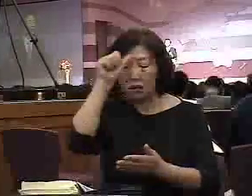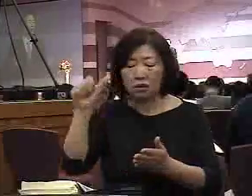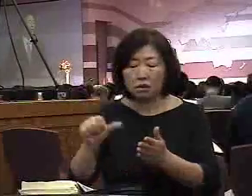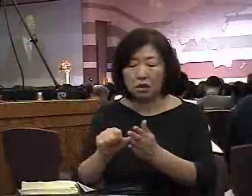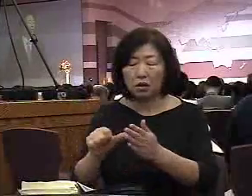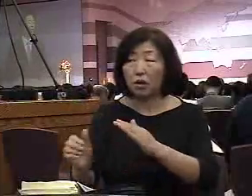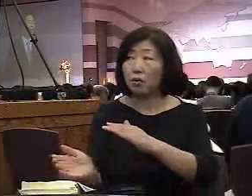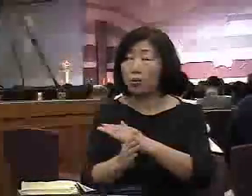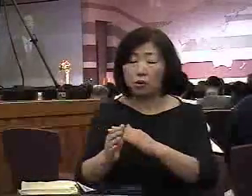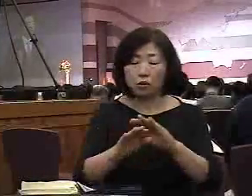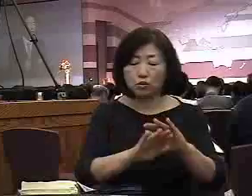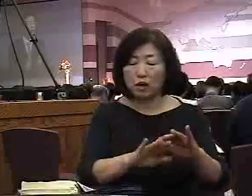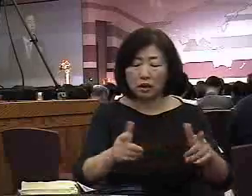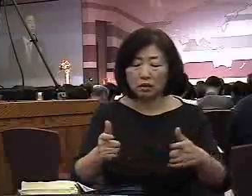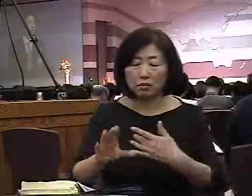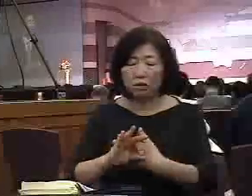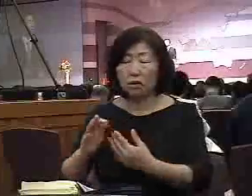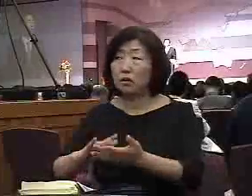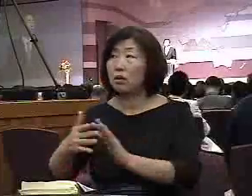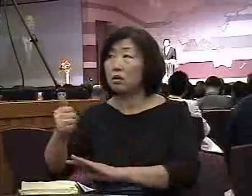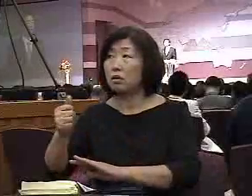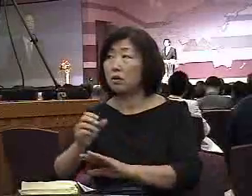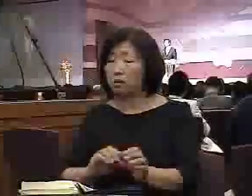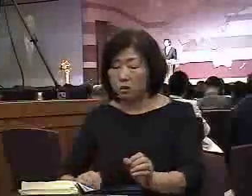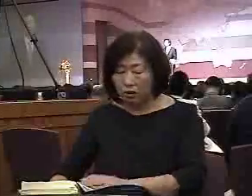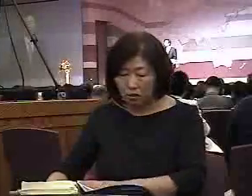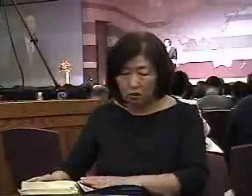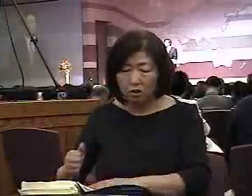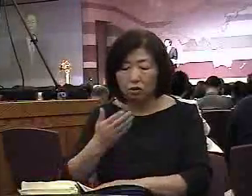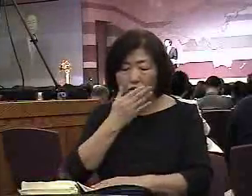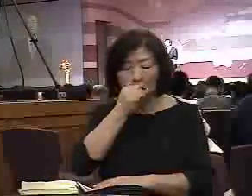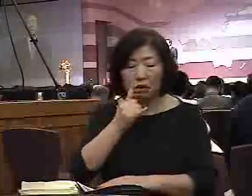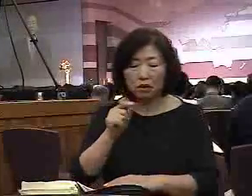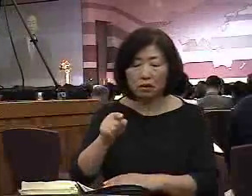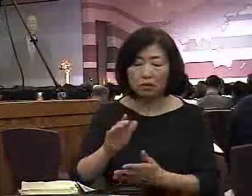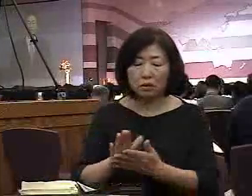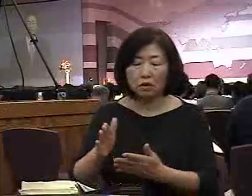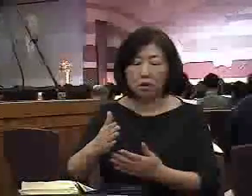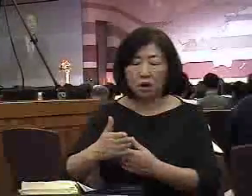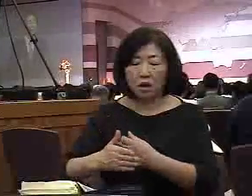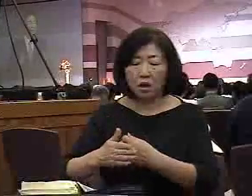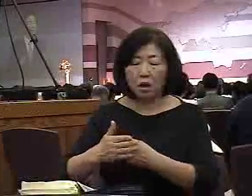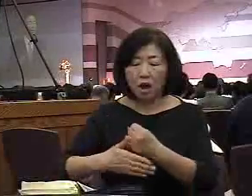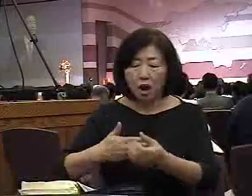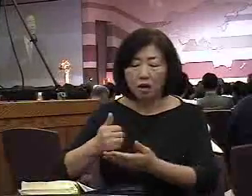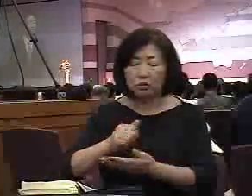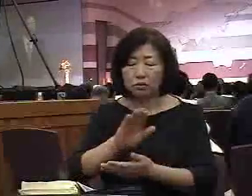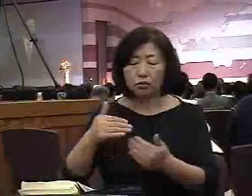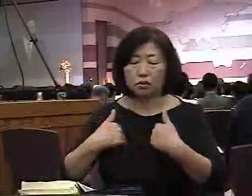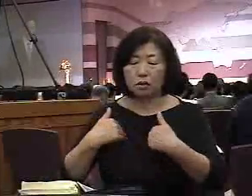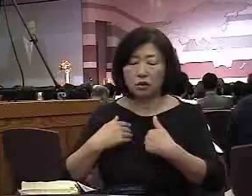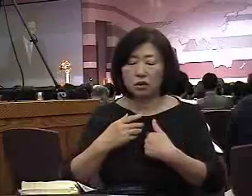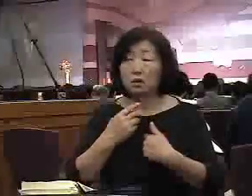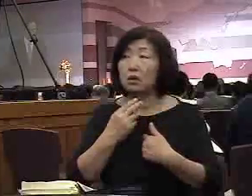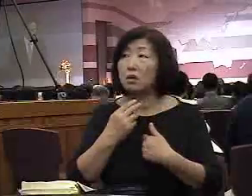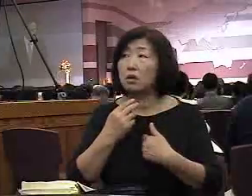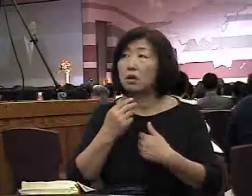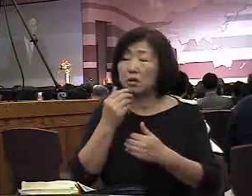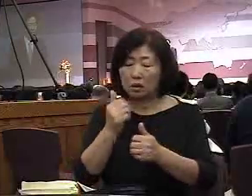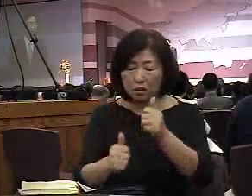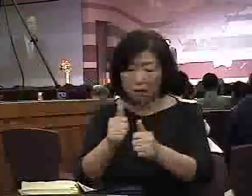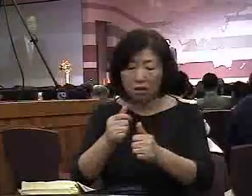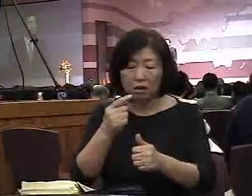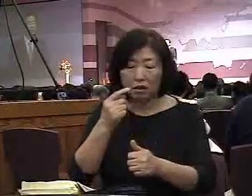그것을 비워놓지 않으면 예수님을 잃어버릴 수가 있다는 거예요. 그렇기 때문에 하나님께서 우리에게 그런 테스트를